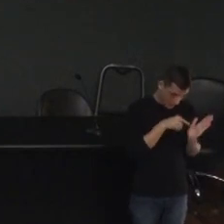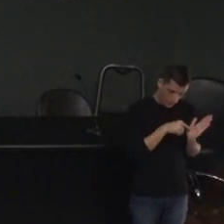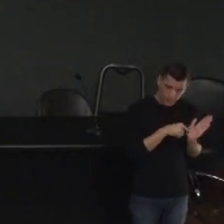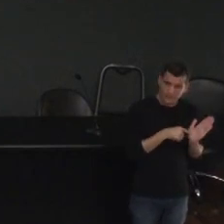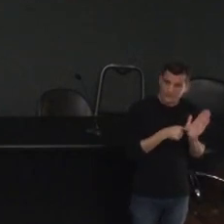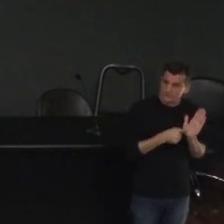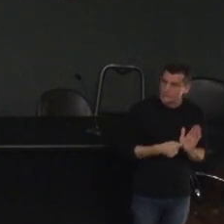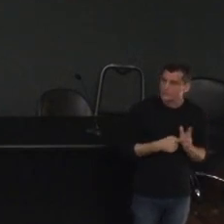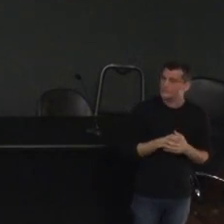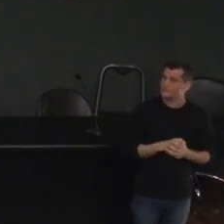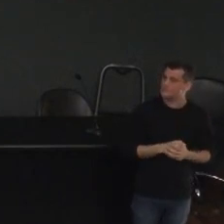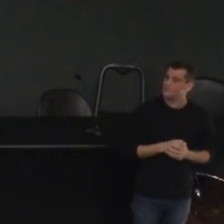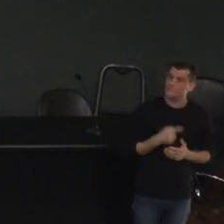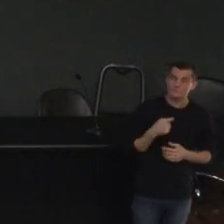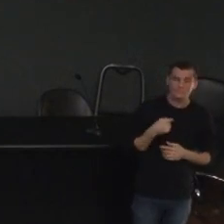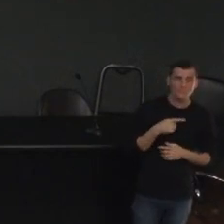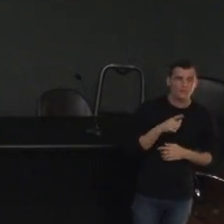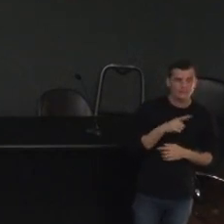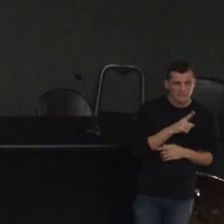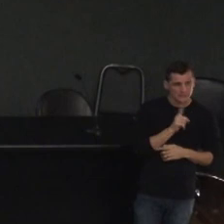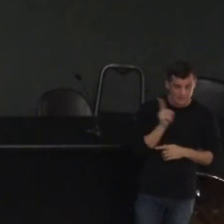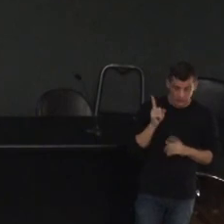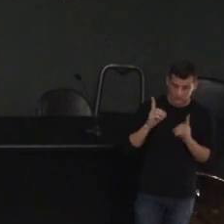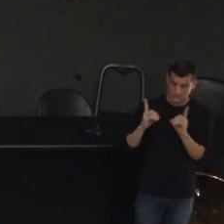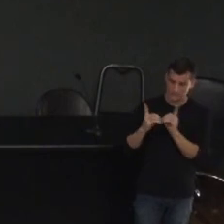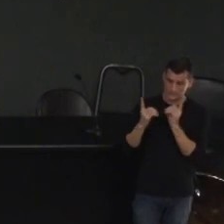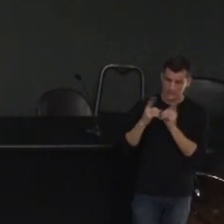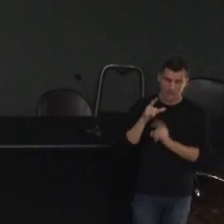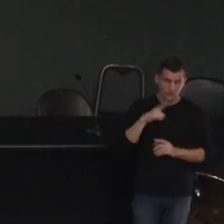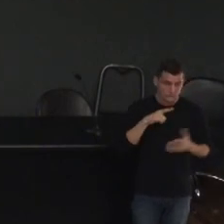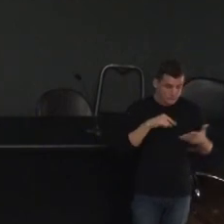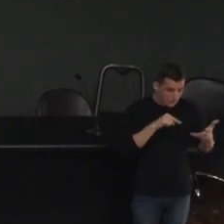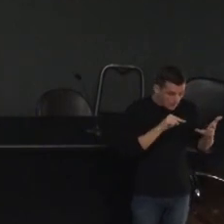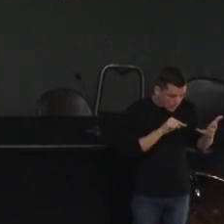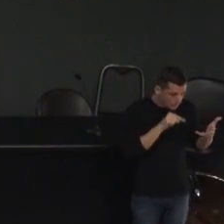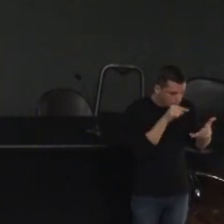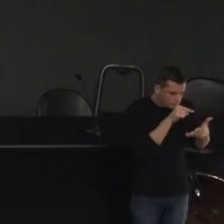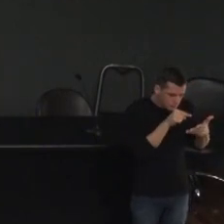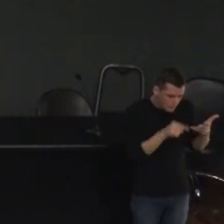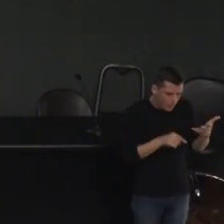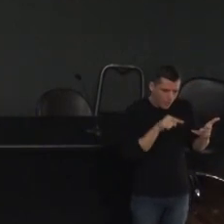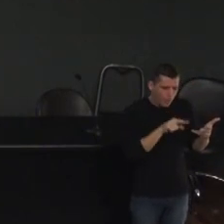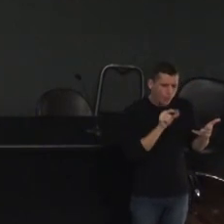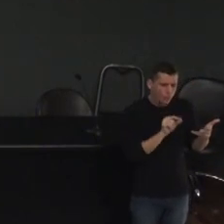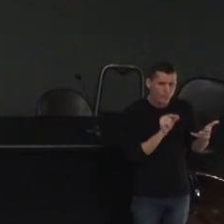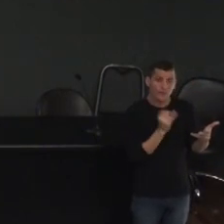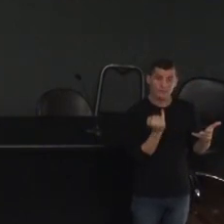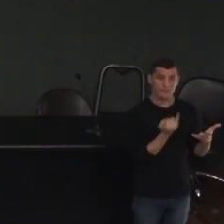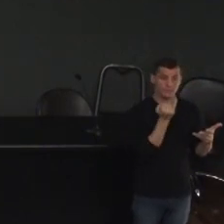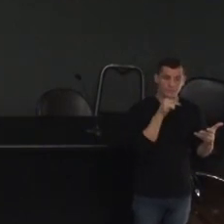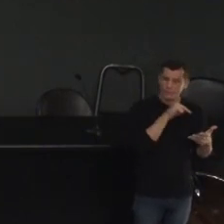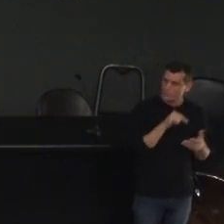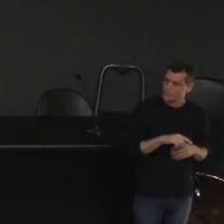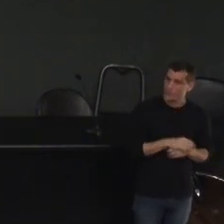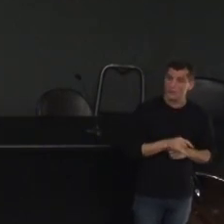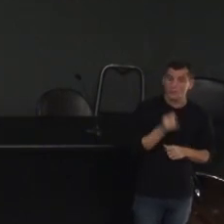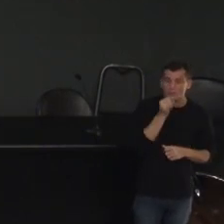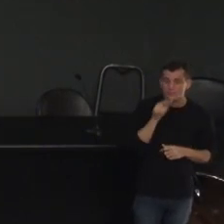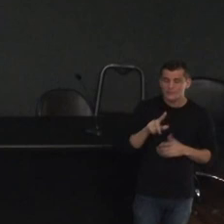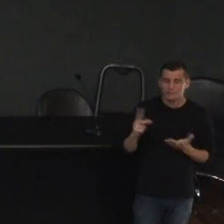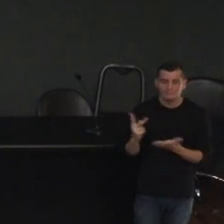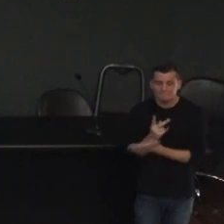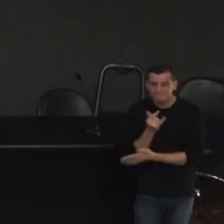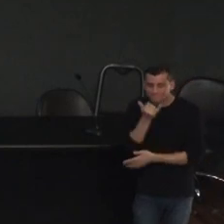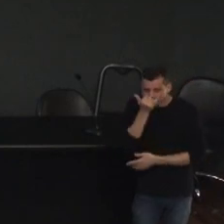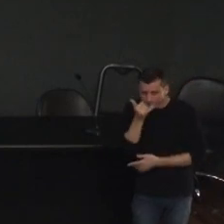didática para vocês entenderem né ela tem alguns aspectos que são essenciais então o que que é um incidente de segurança é